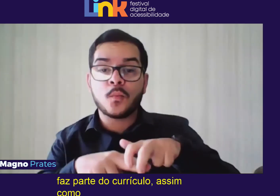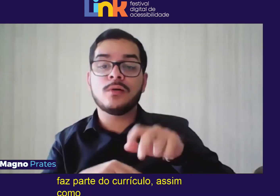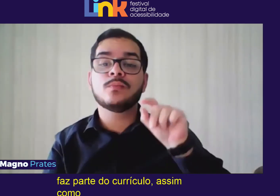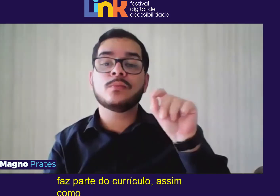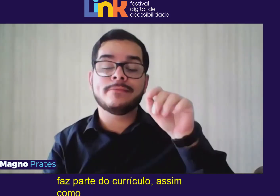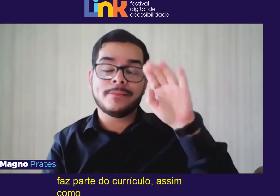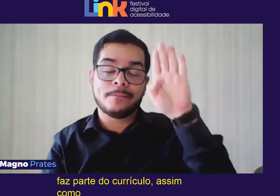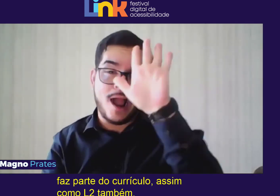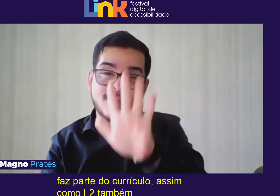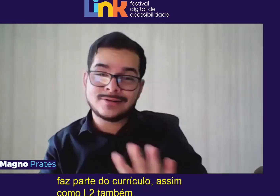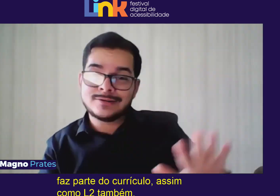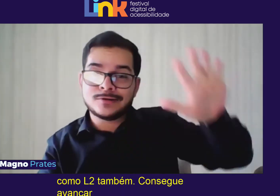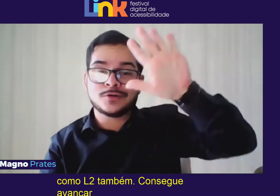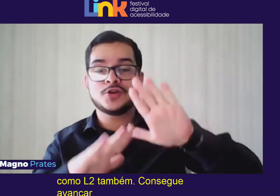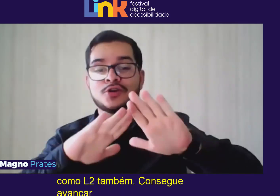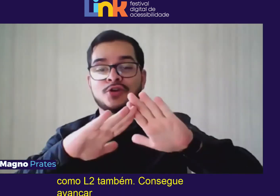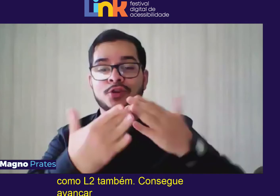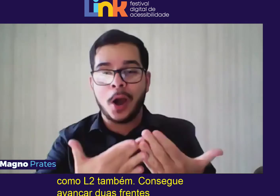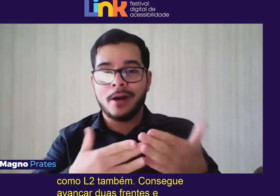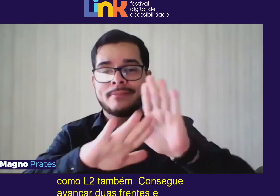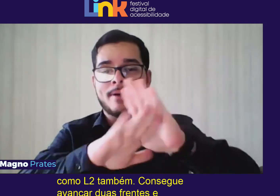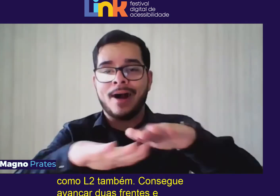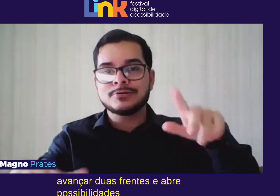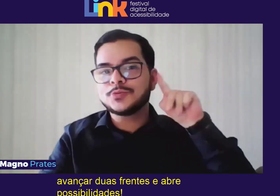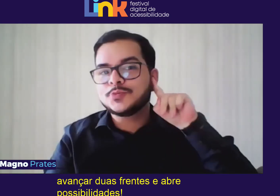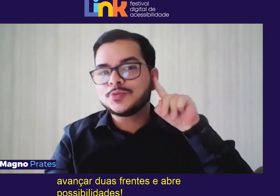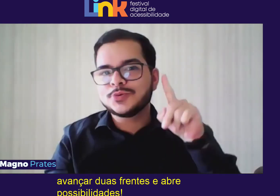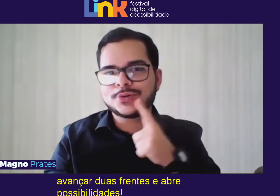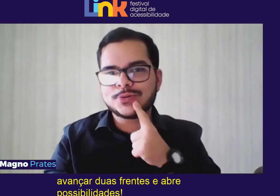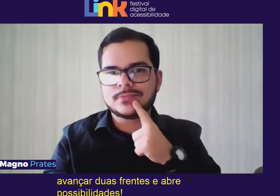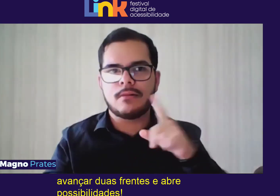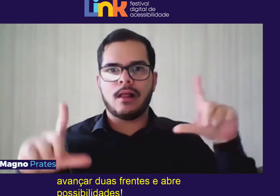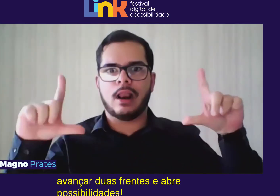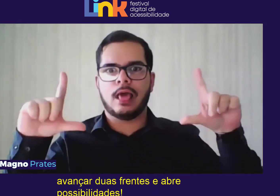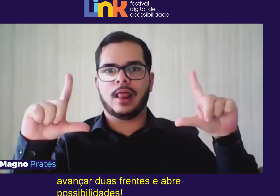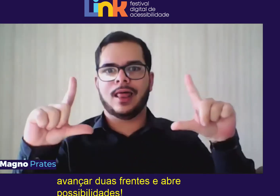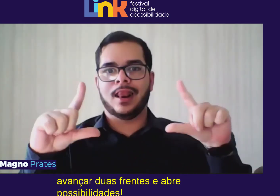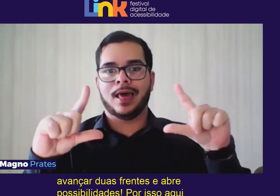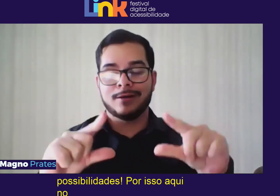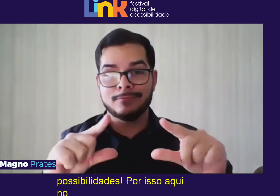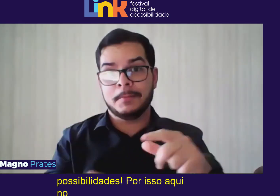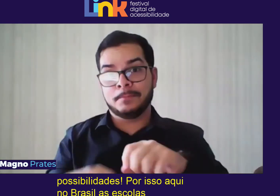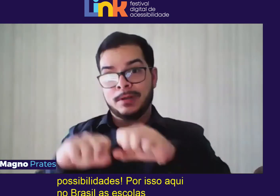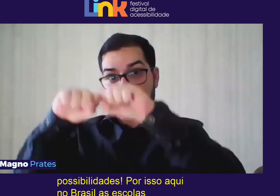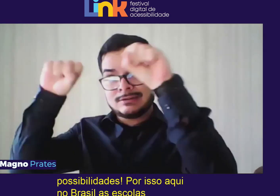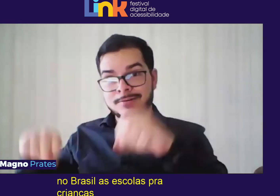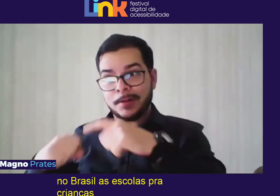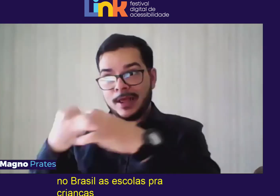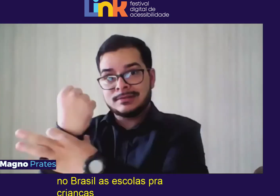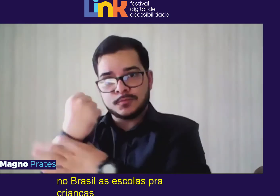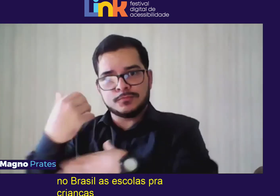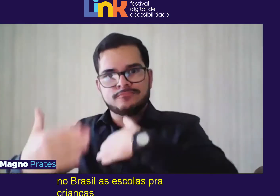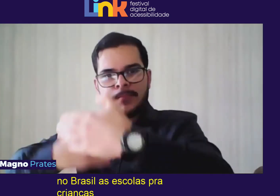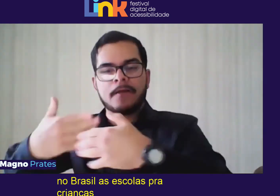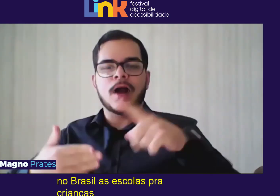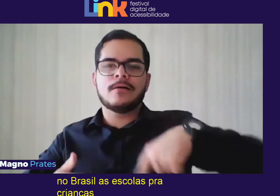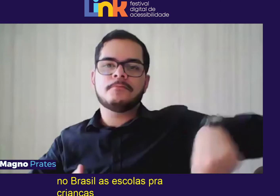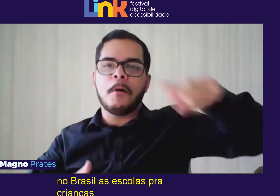de possibilidades. Por isso, aqui no Brasil, as escolas para crianças surdas, elas são poucas ainda. O sistema assegura